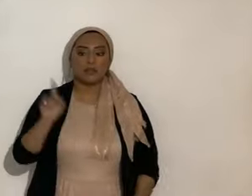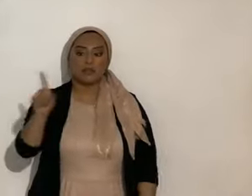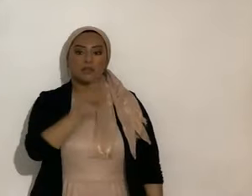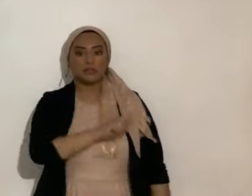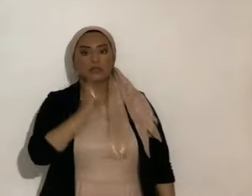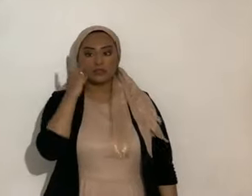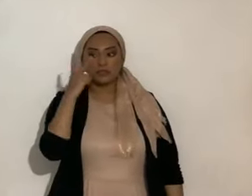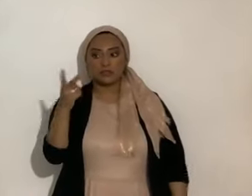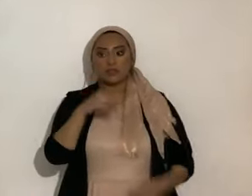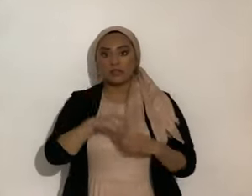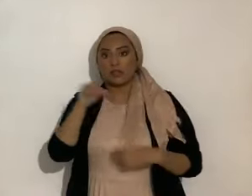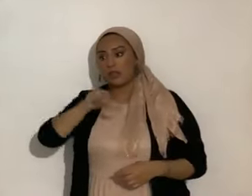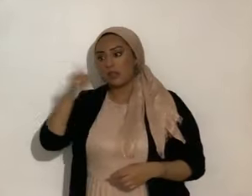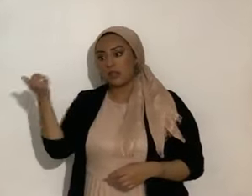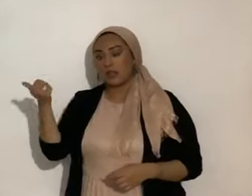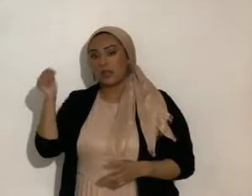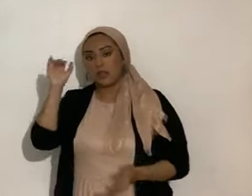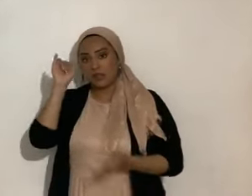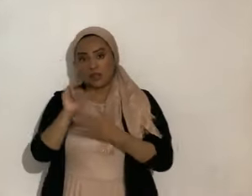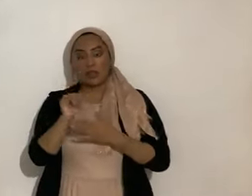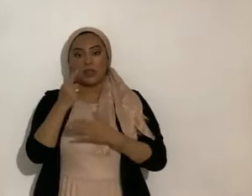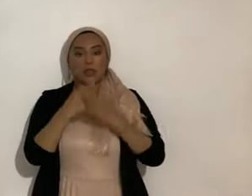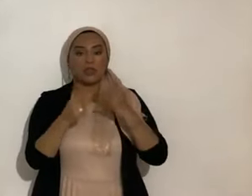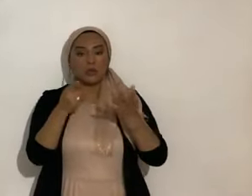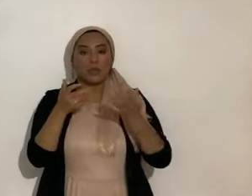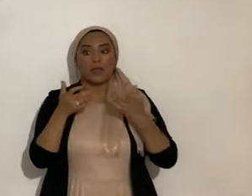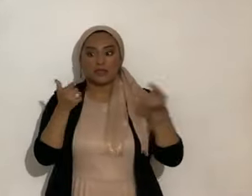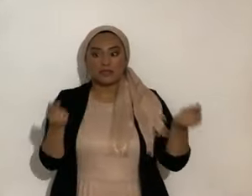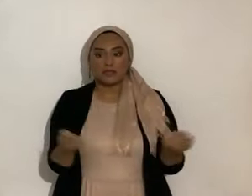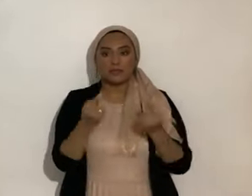el otro aquello que te incita a pecar.